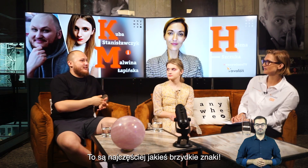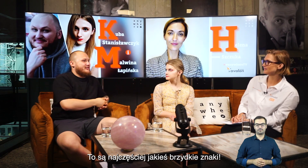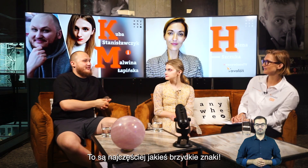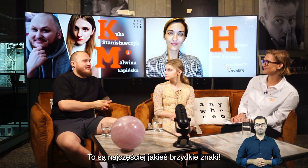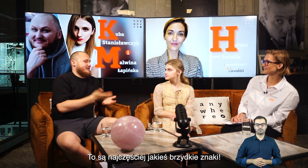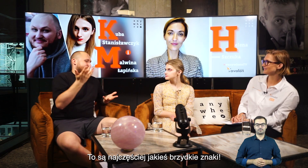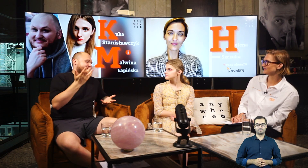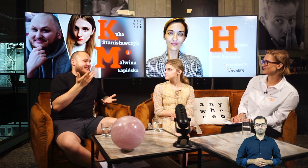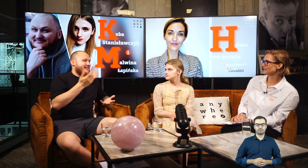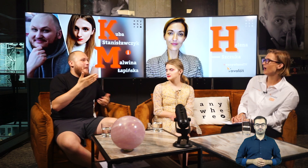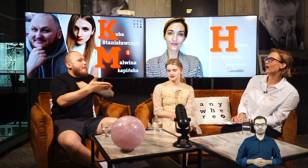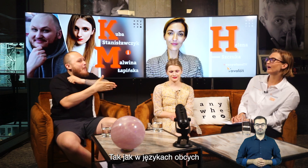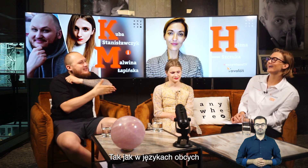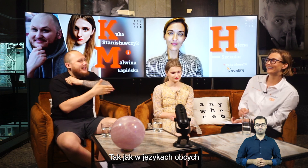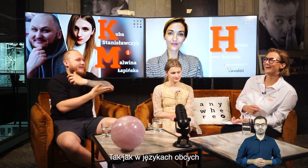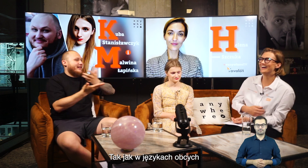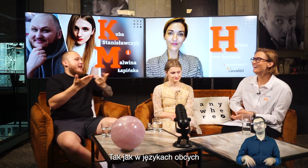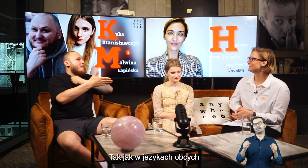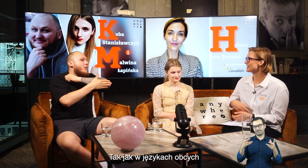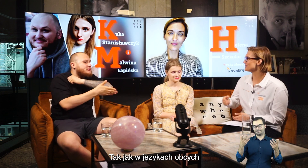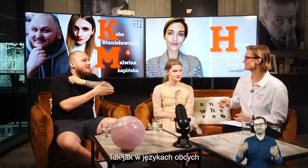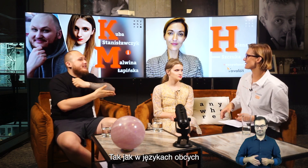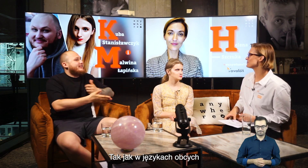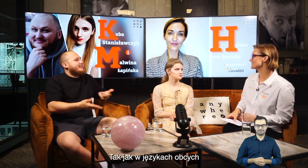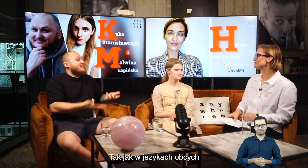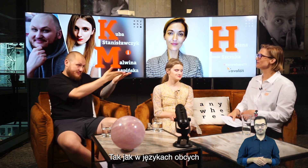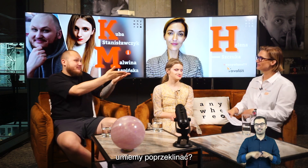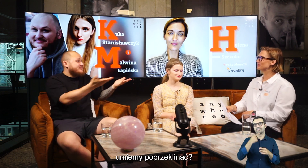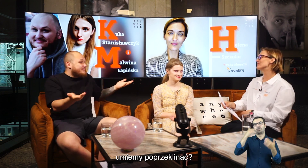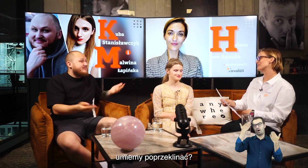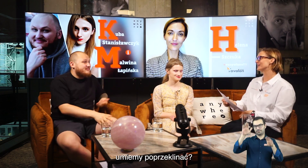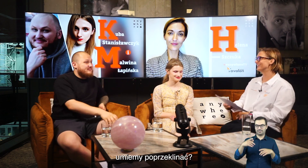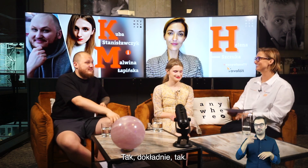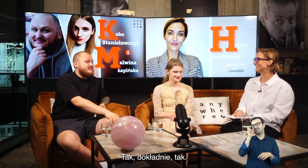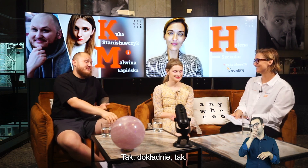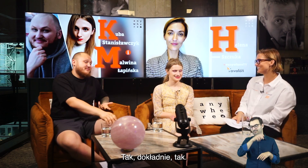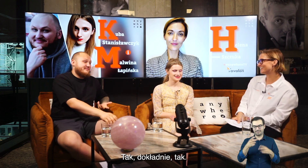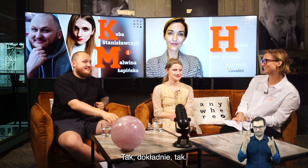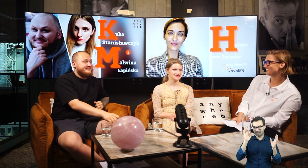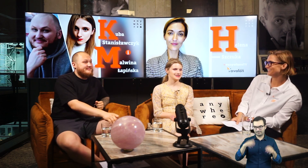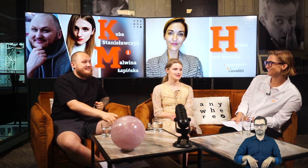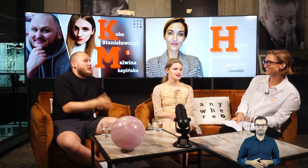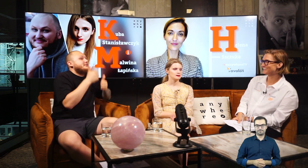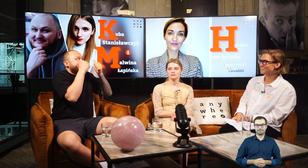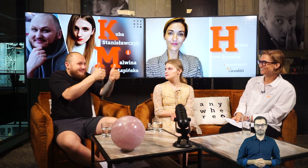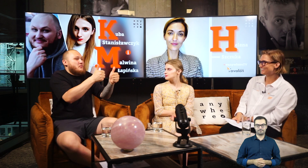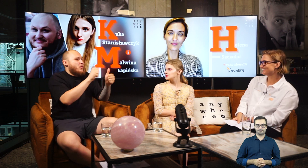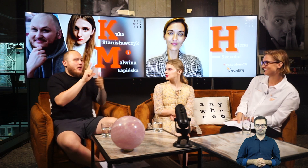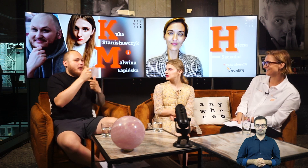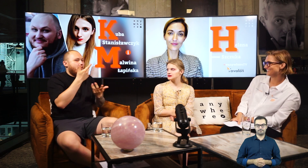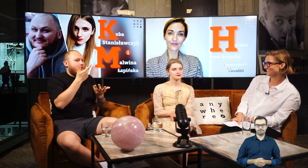to są najczęściej jakieś brzydkie znaki. Okej, okay. Tak jak w językach obcych, podstawowy... umiem poprzeklinać, nie? Okay. Tak, dokładnie, okay.